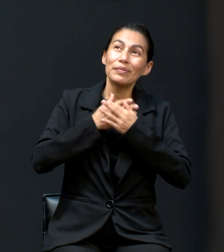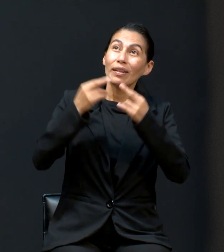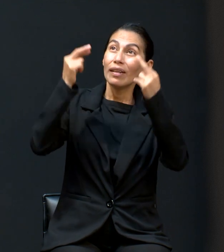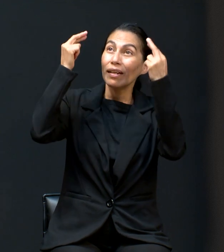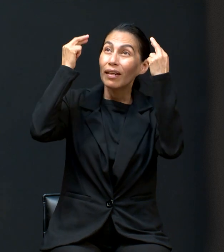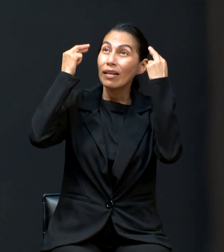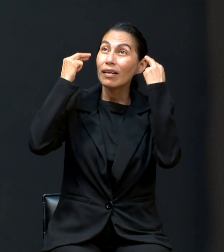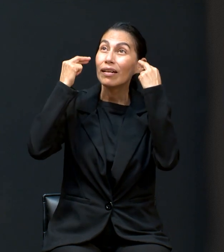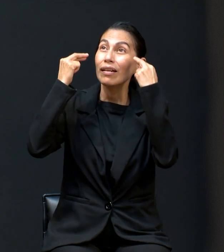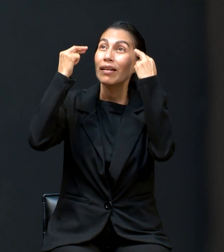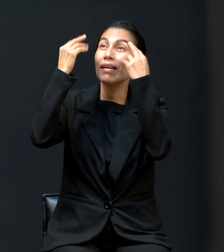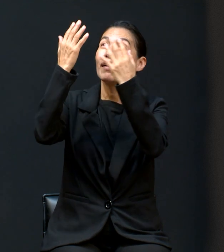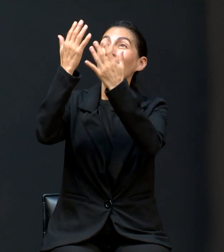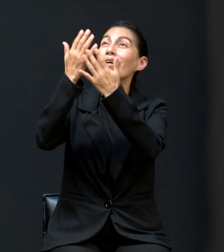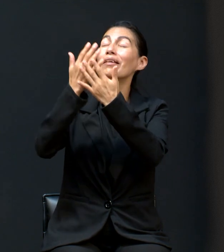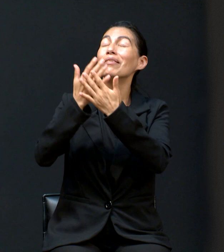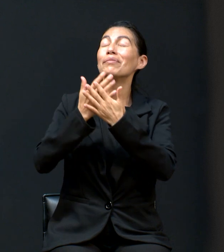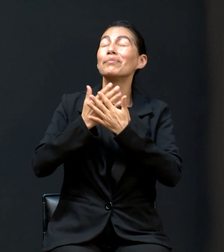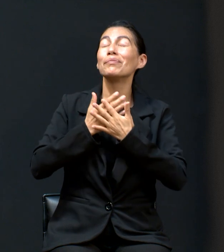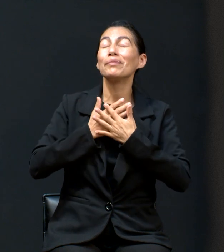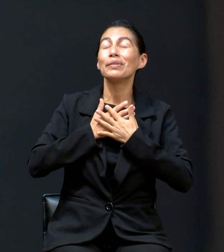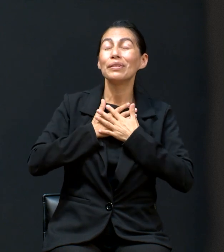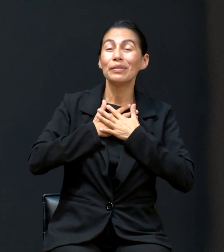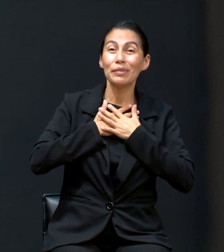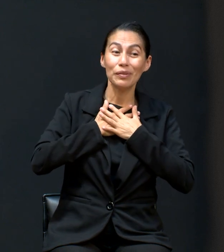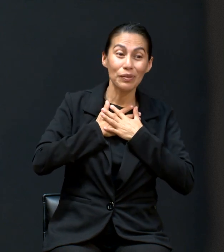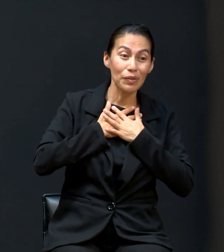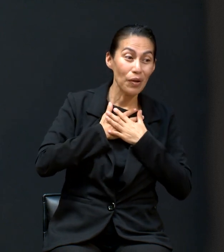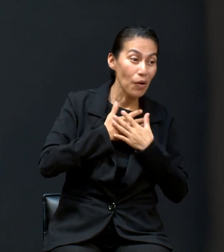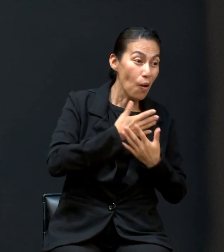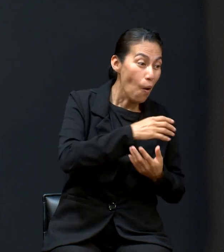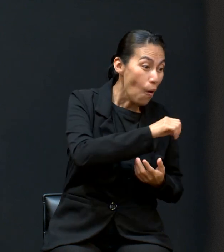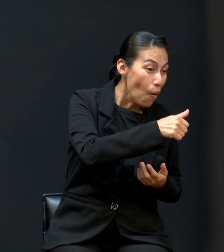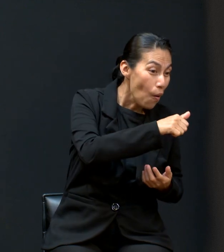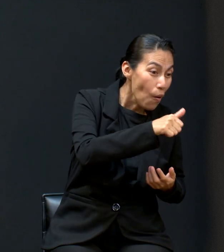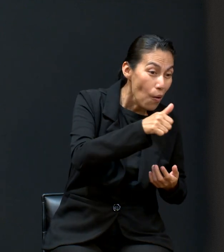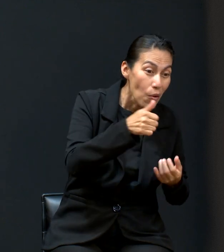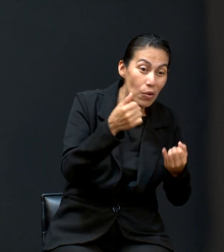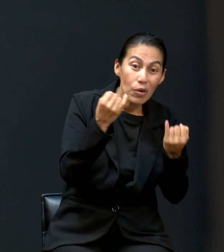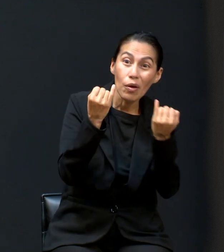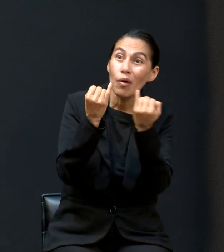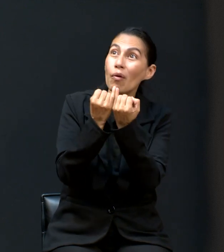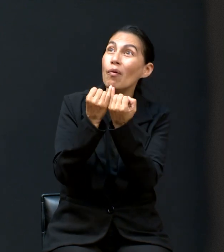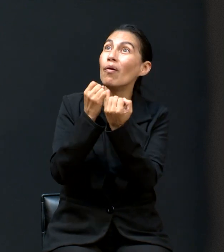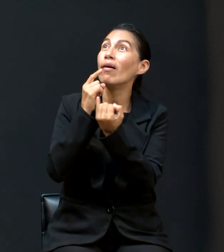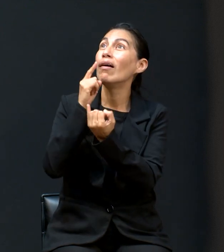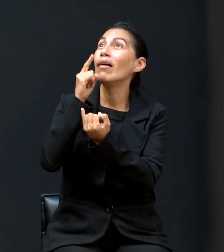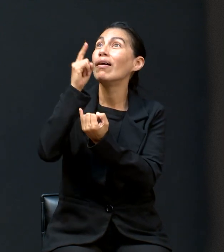Thank you.